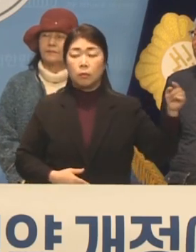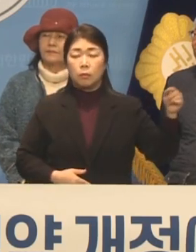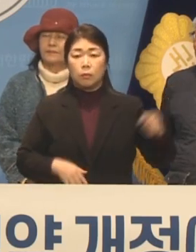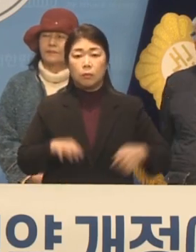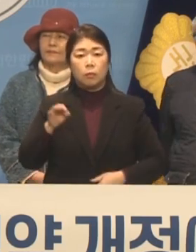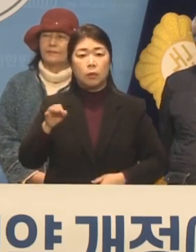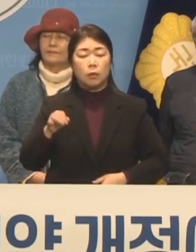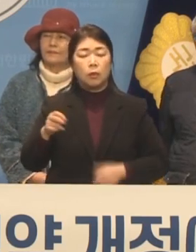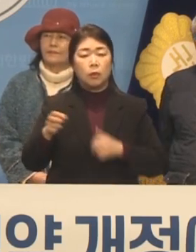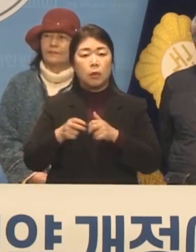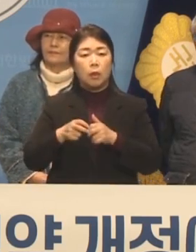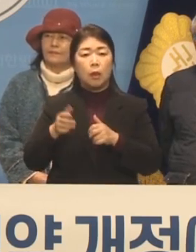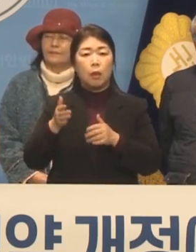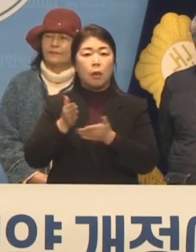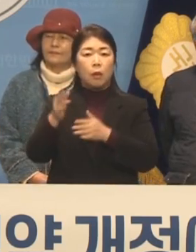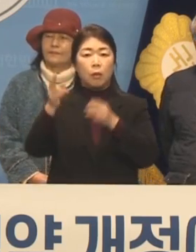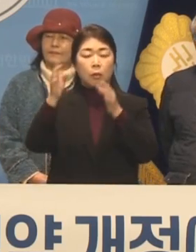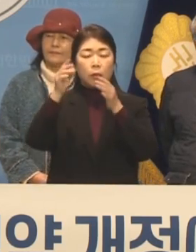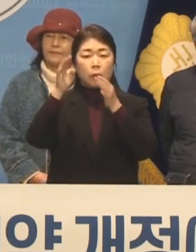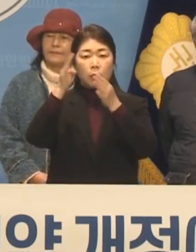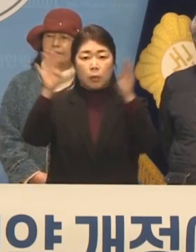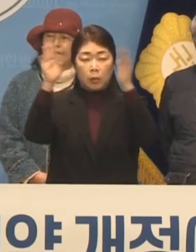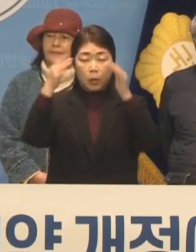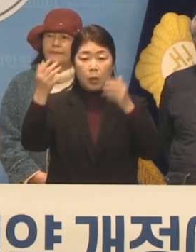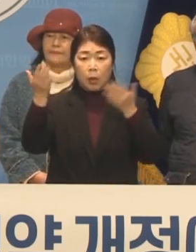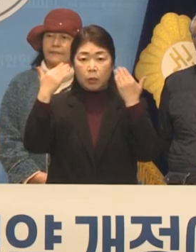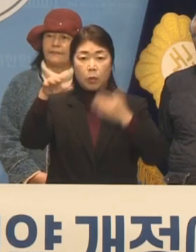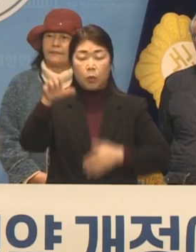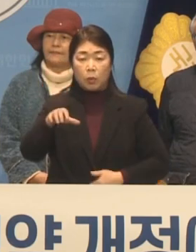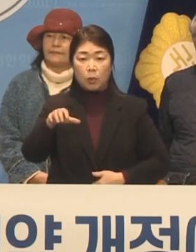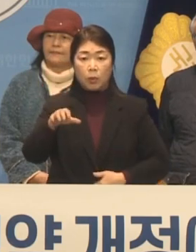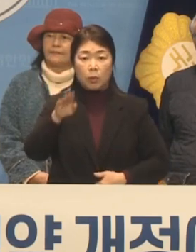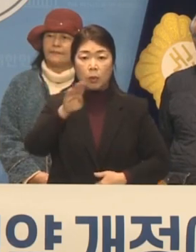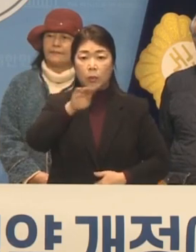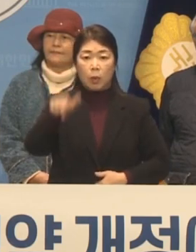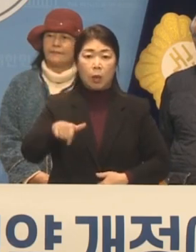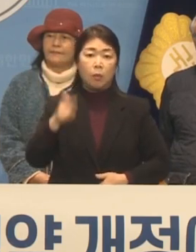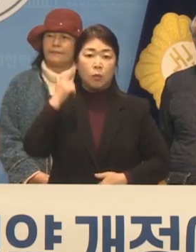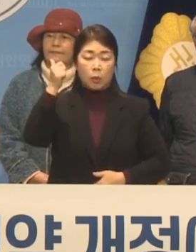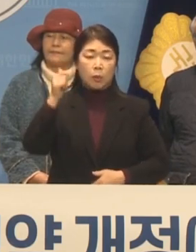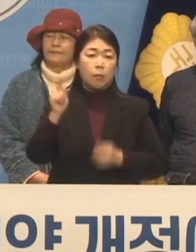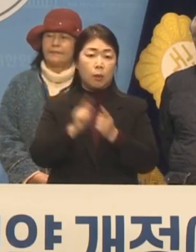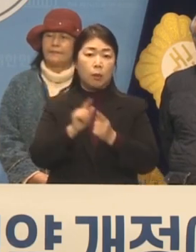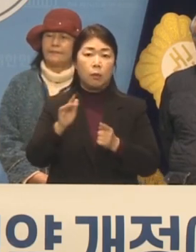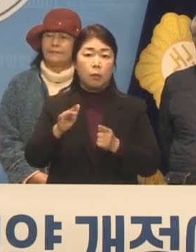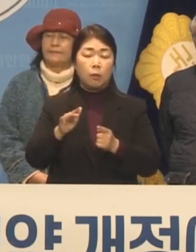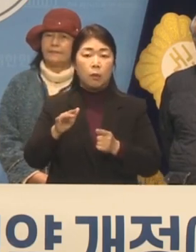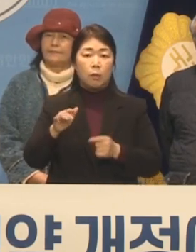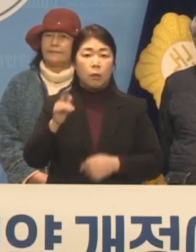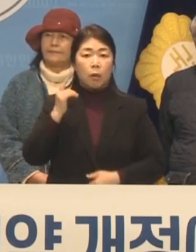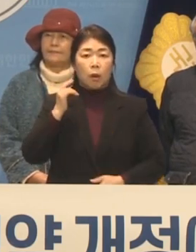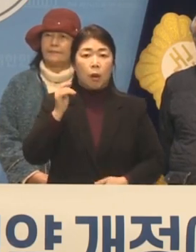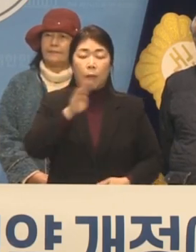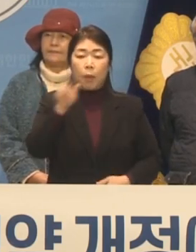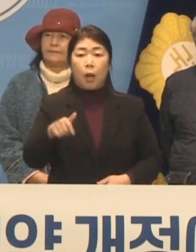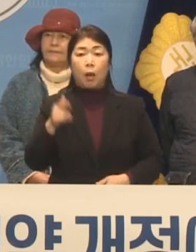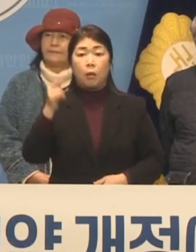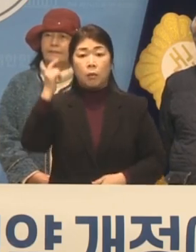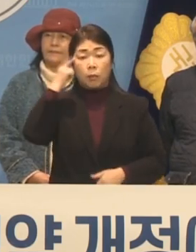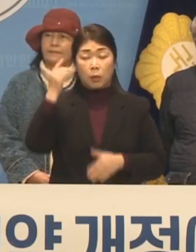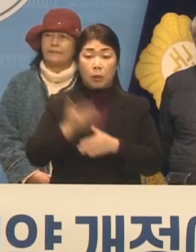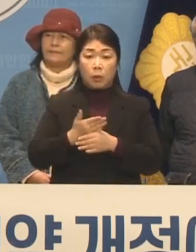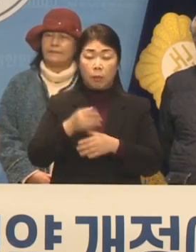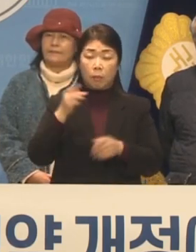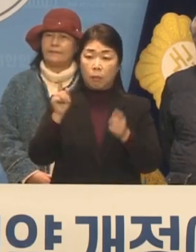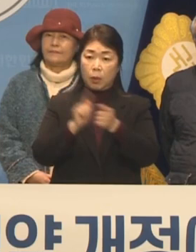어거스타에 있는 의과대학 박영독 박사님을 만나뵙게 됐습니다. 이 박영독